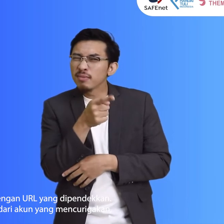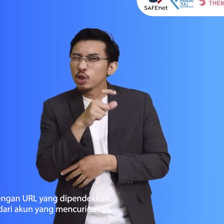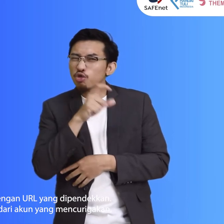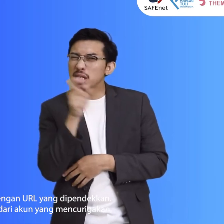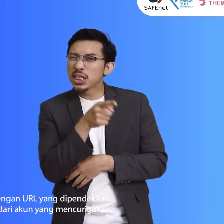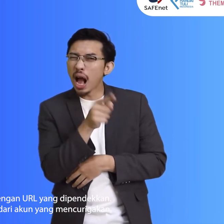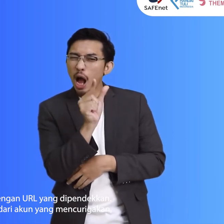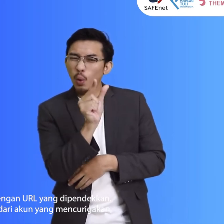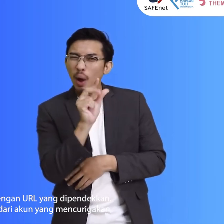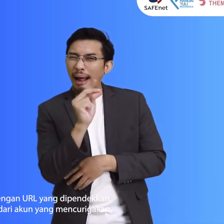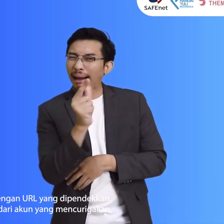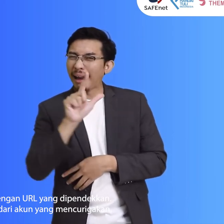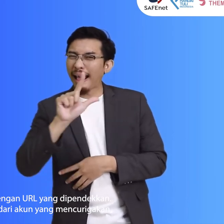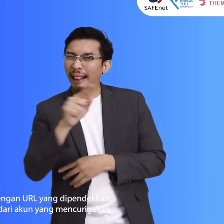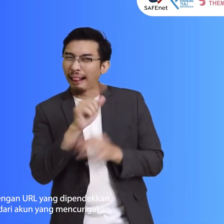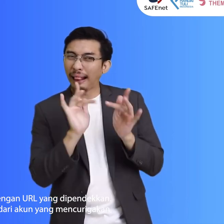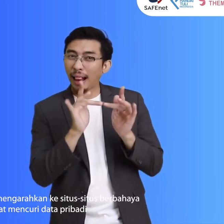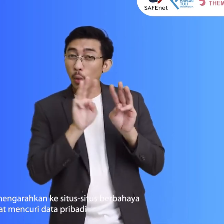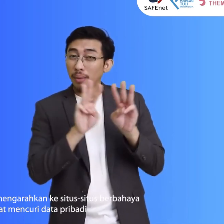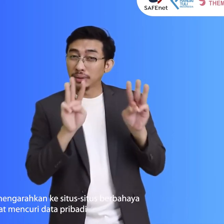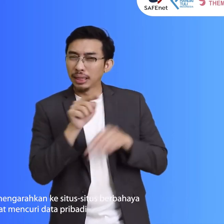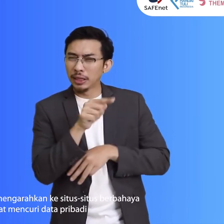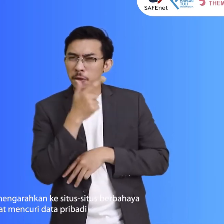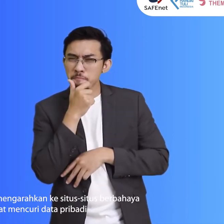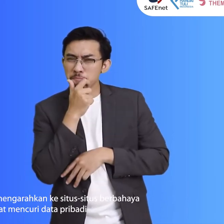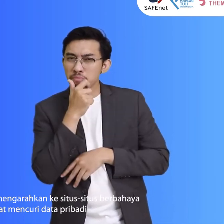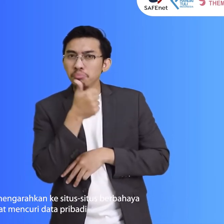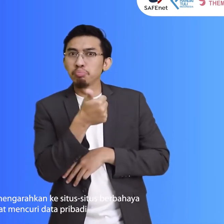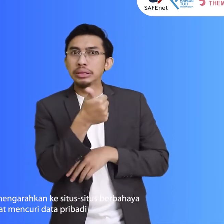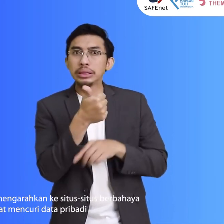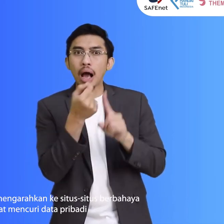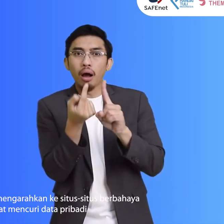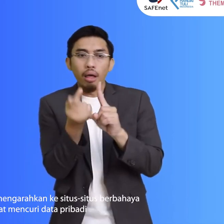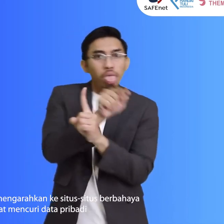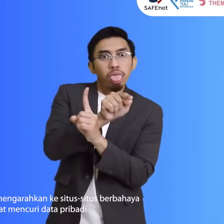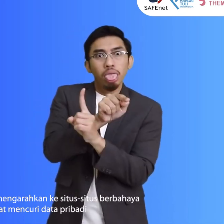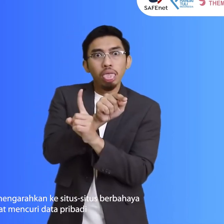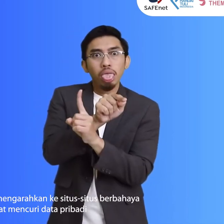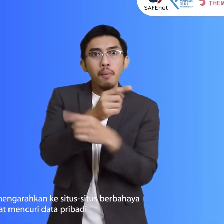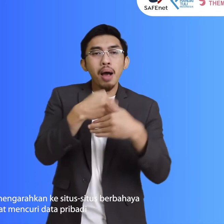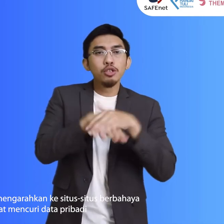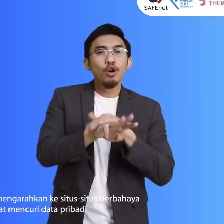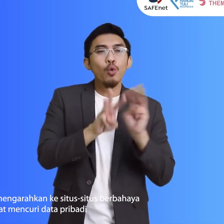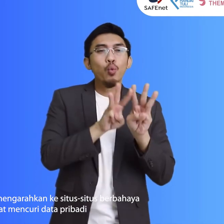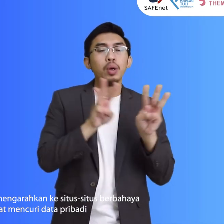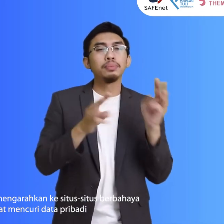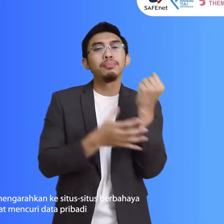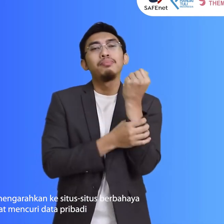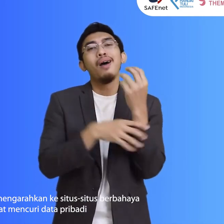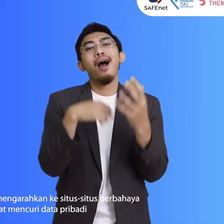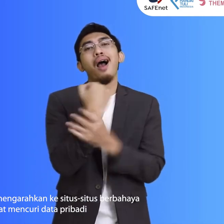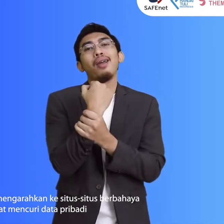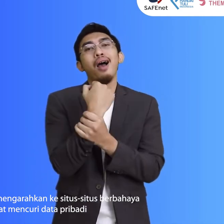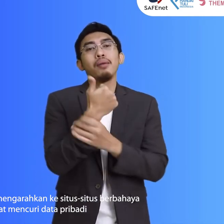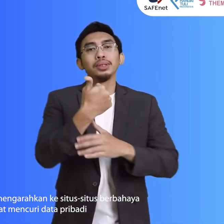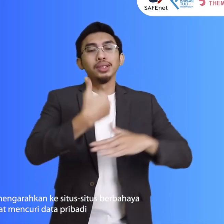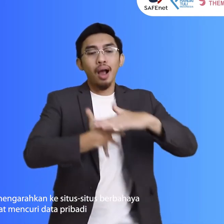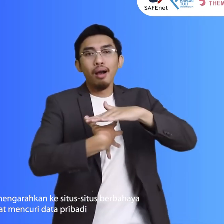url tersebut bisa saja mengarahkan ke situs-situs berbahaya yang dapat mencuri data pribadi